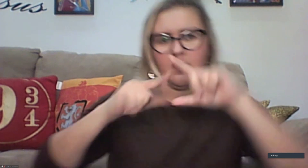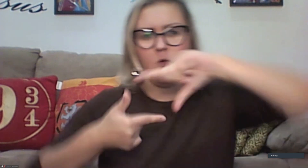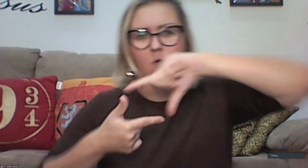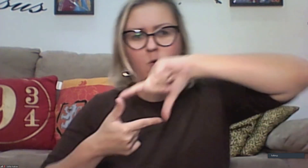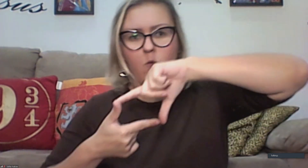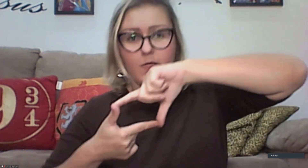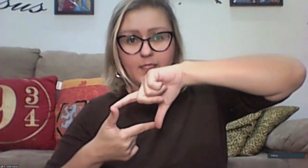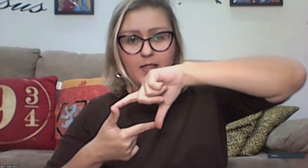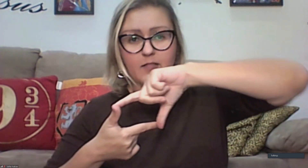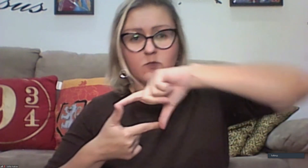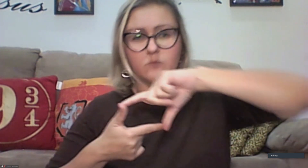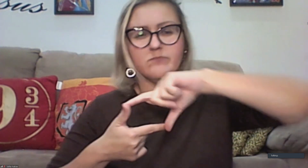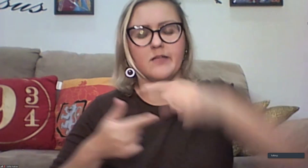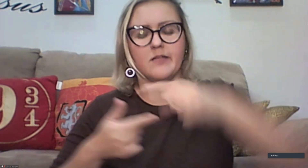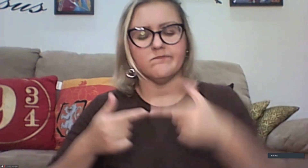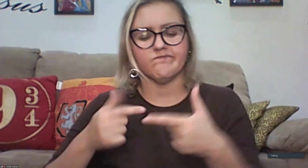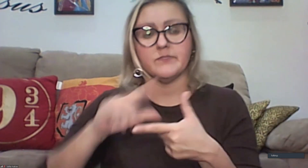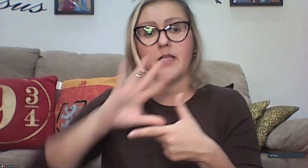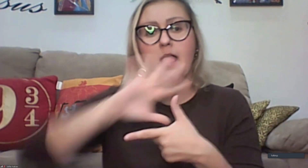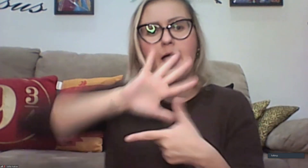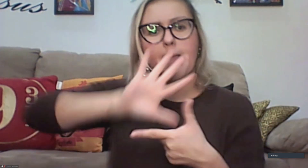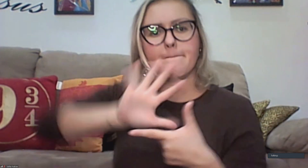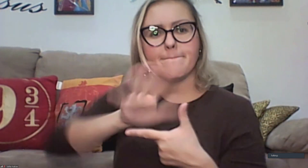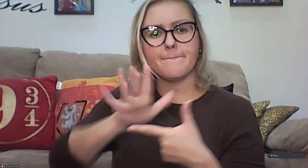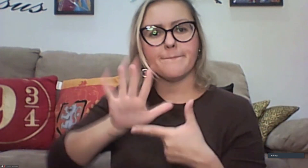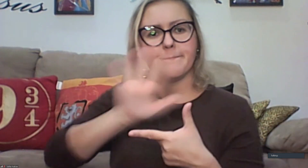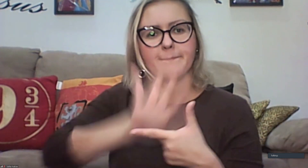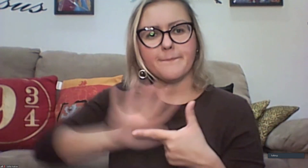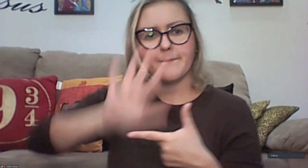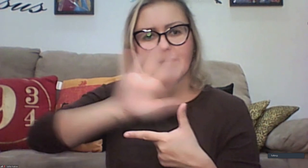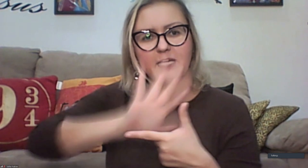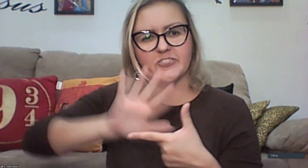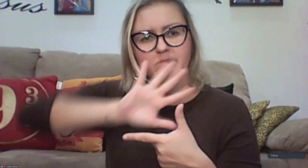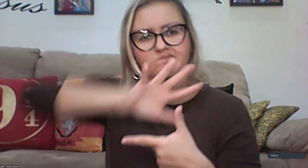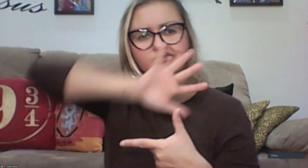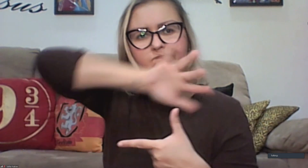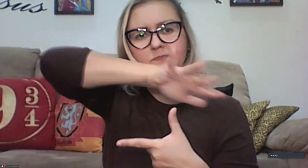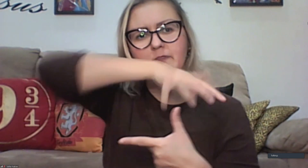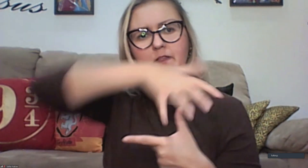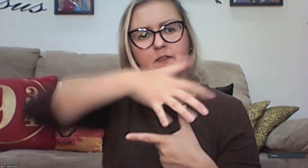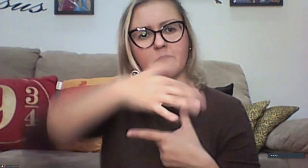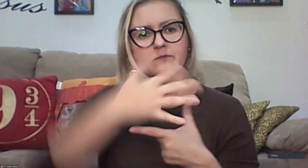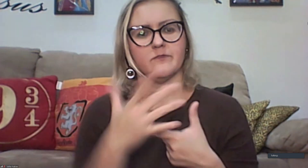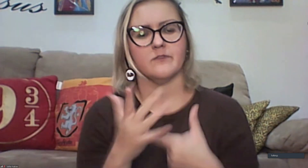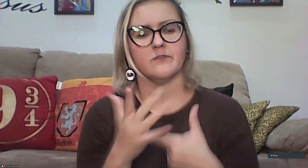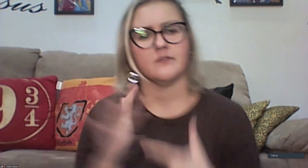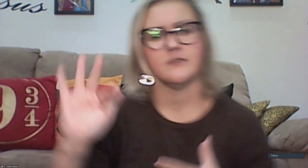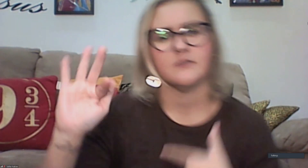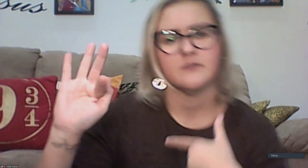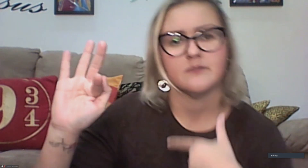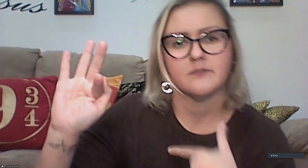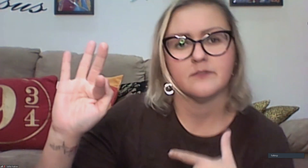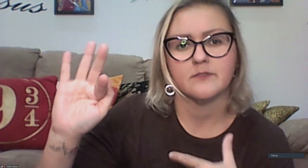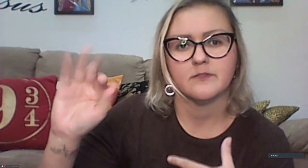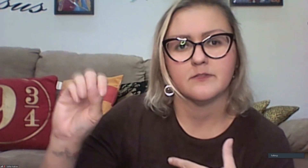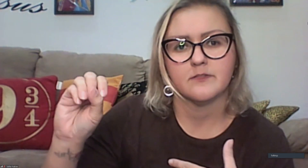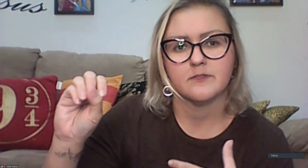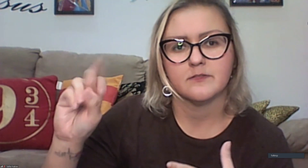geométricas, figuras geométricas, com formas, né? Com várias formas.